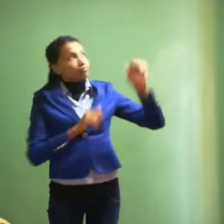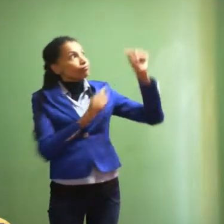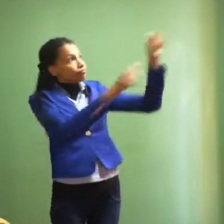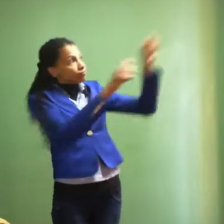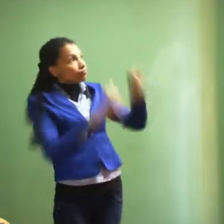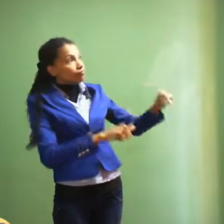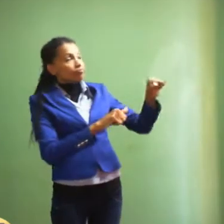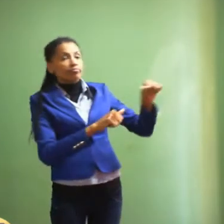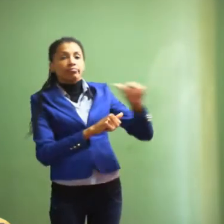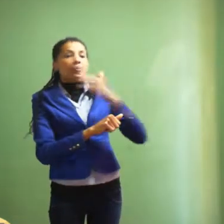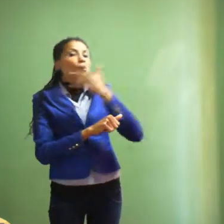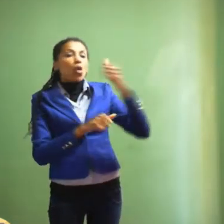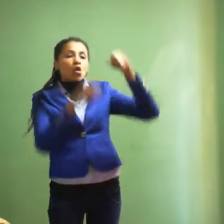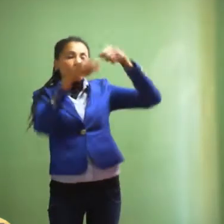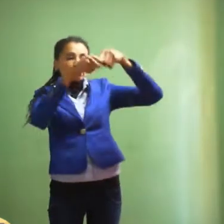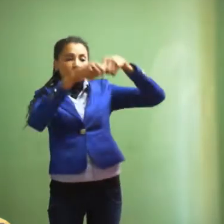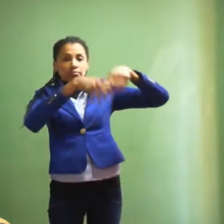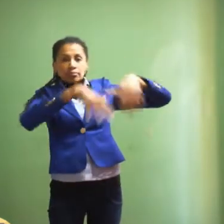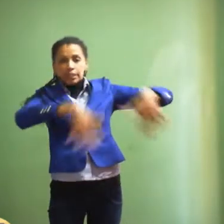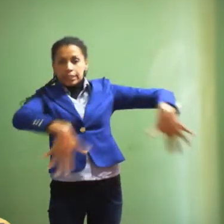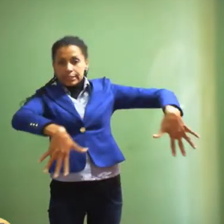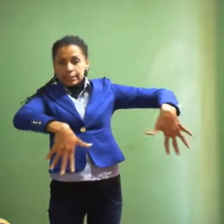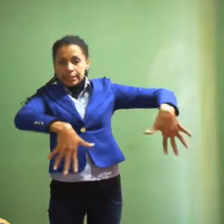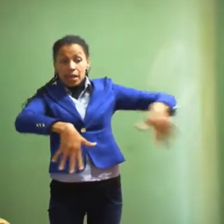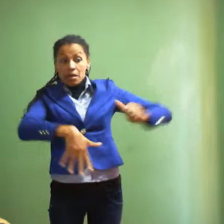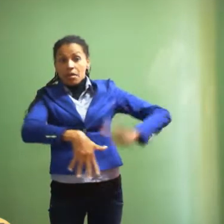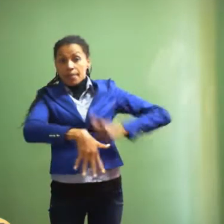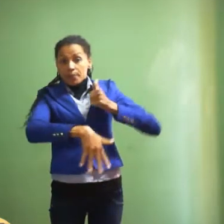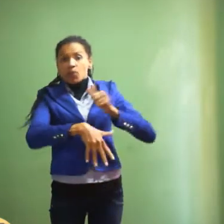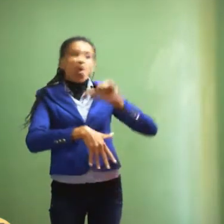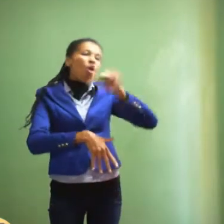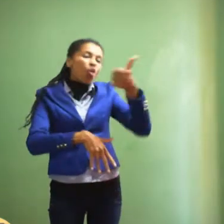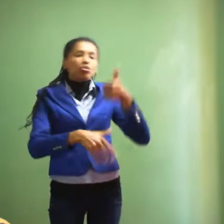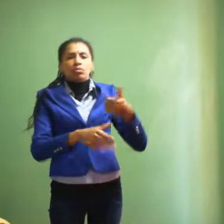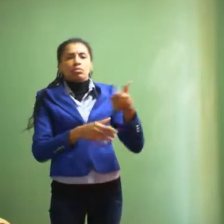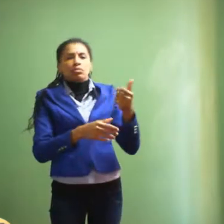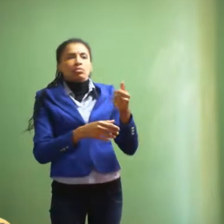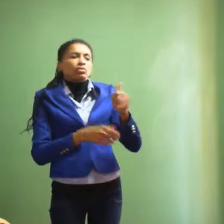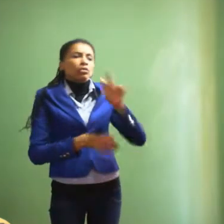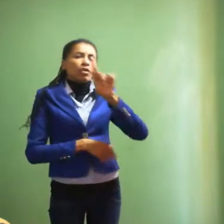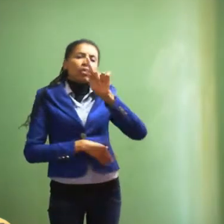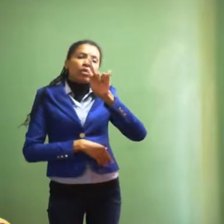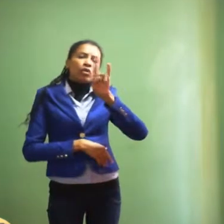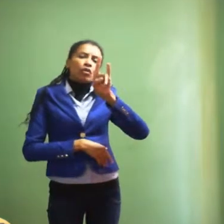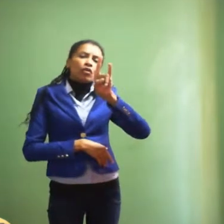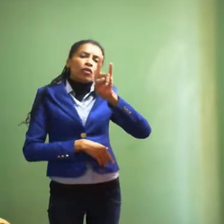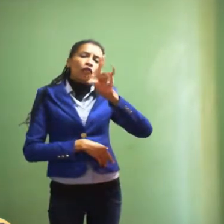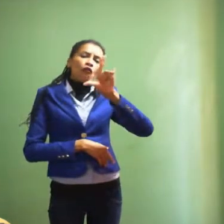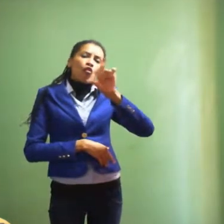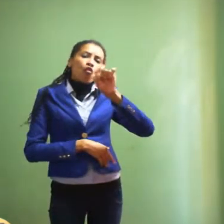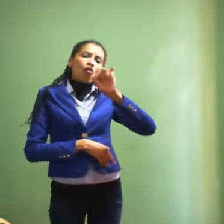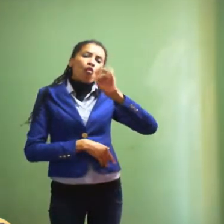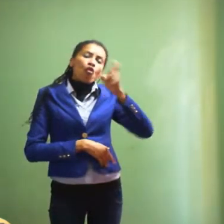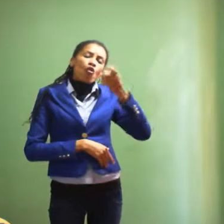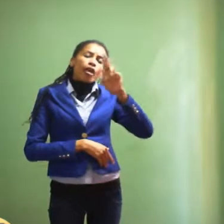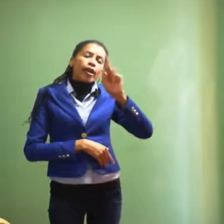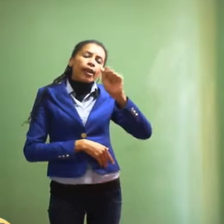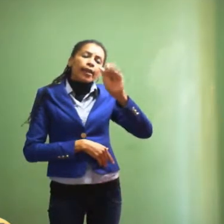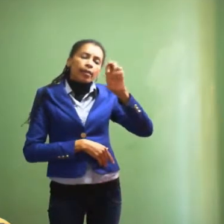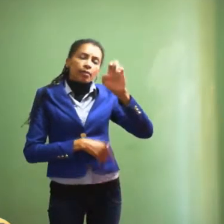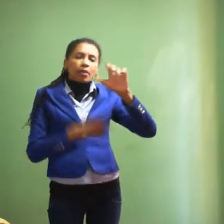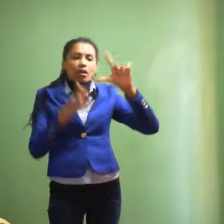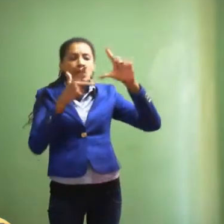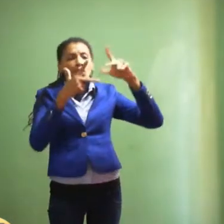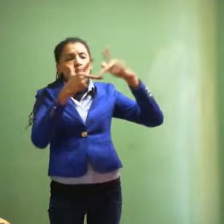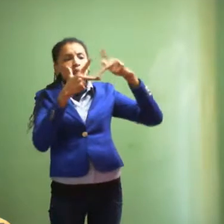en esquemas, en mapas conceptuales, en otro tipo de esquemas, flujogramas, cuadros, tablas. Eso es